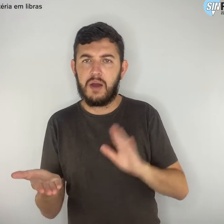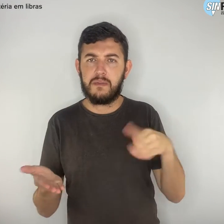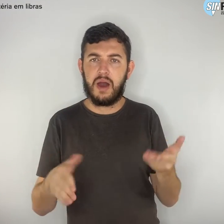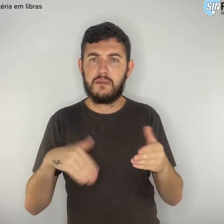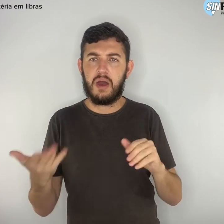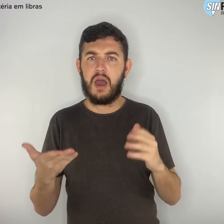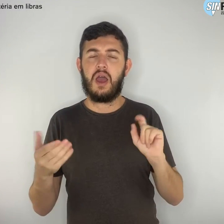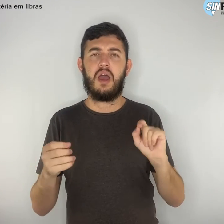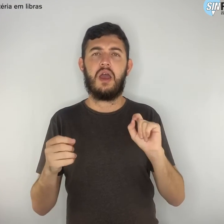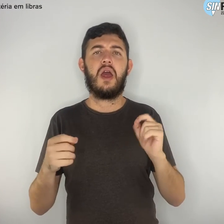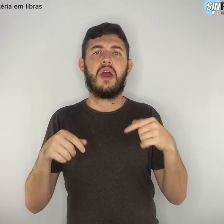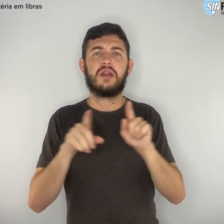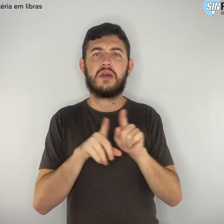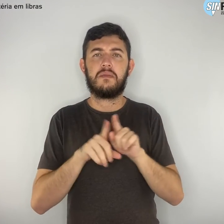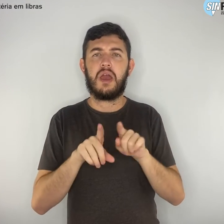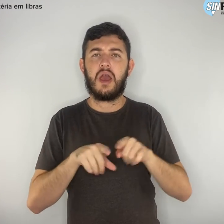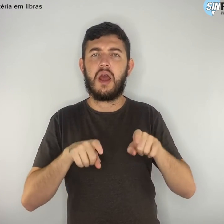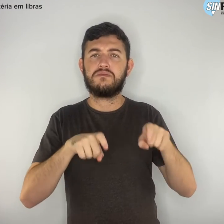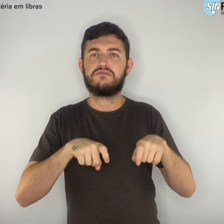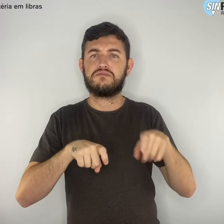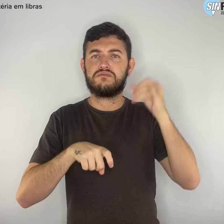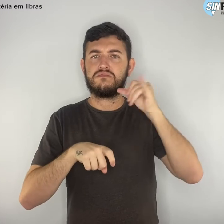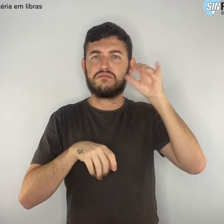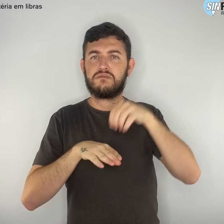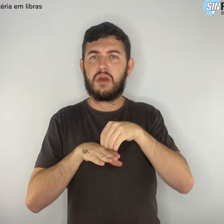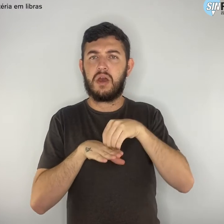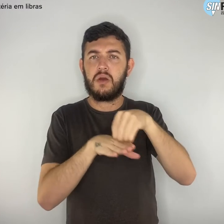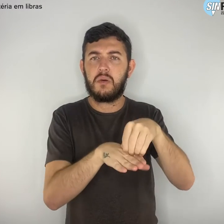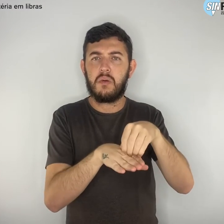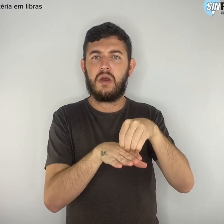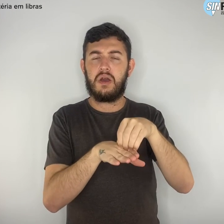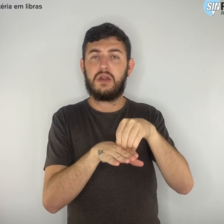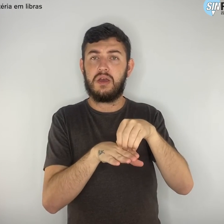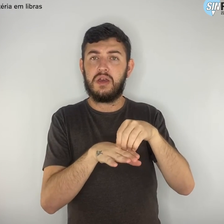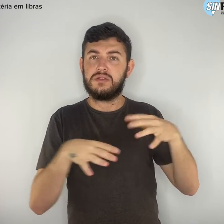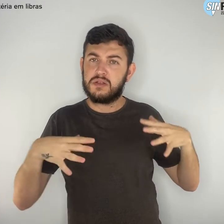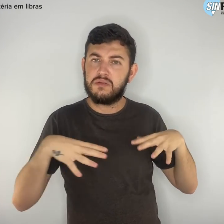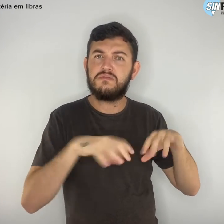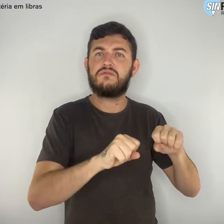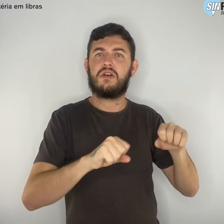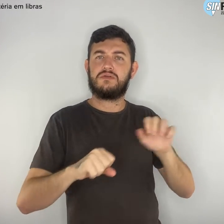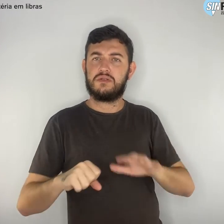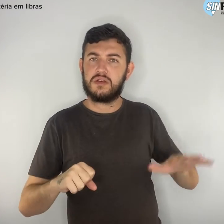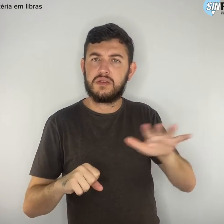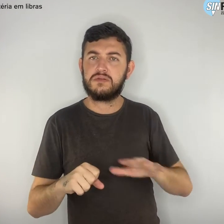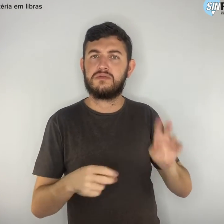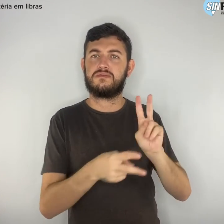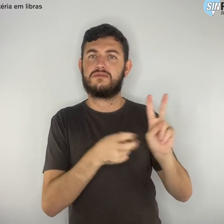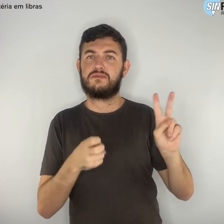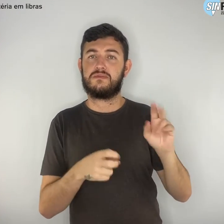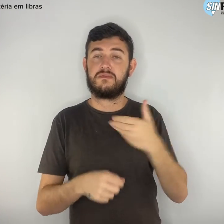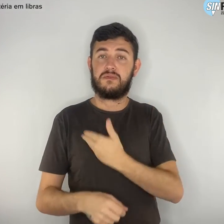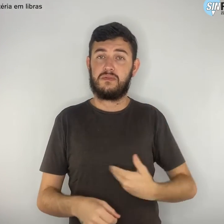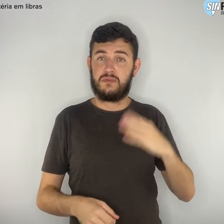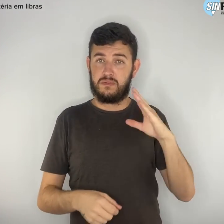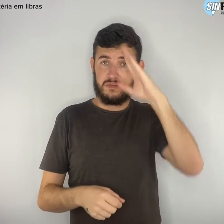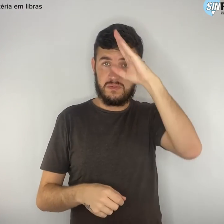internacional, pecuaristas e agronegócio, o governo Bolsonaro abandonou os povos originários